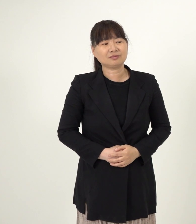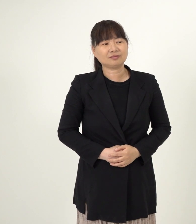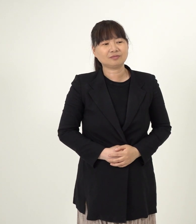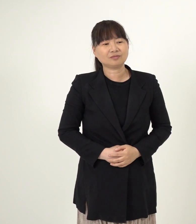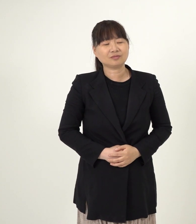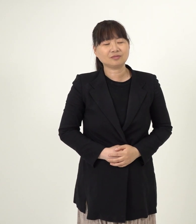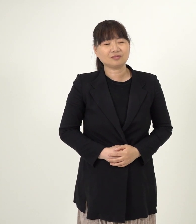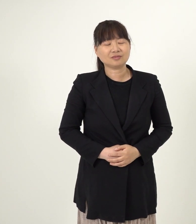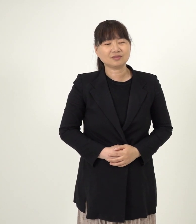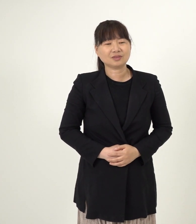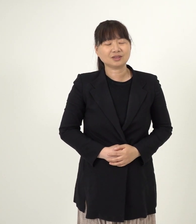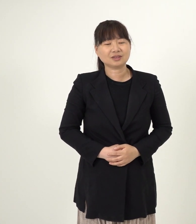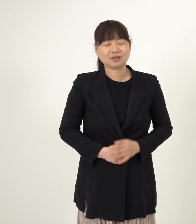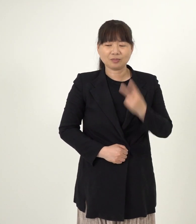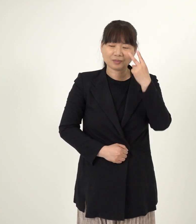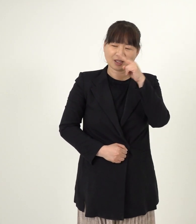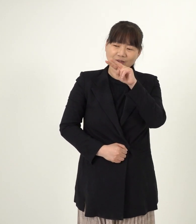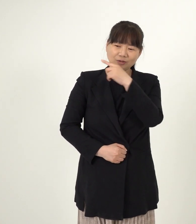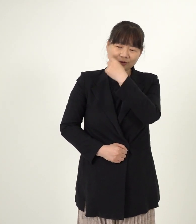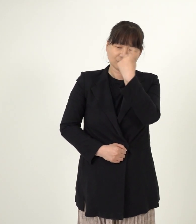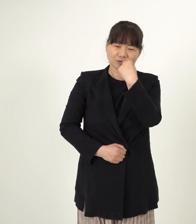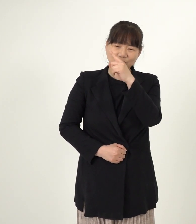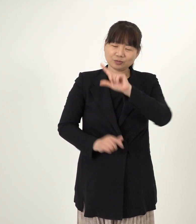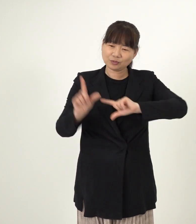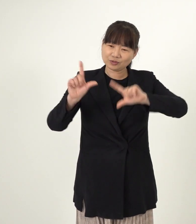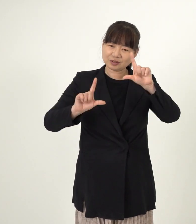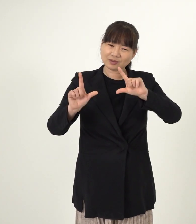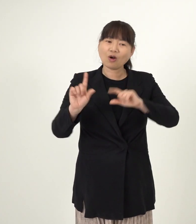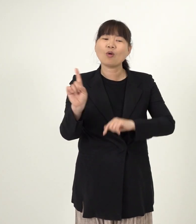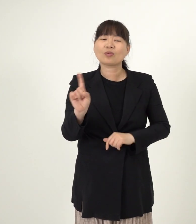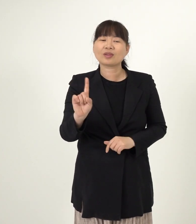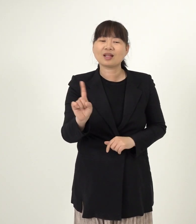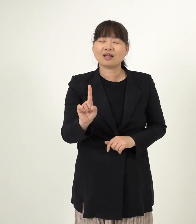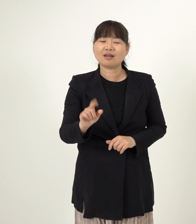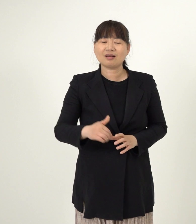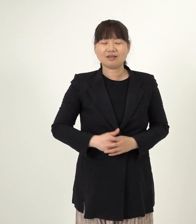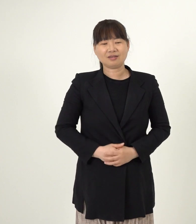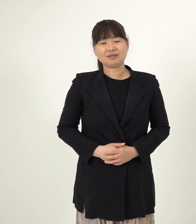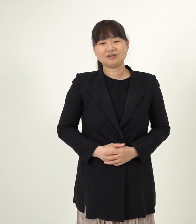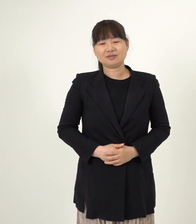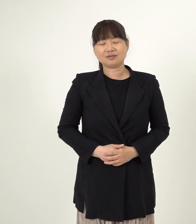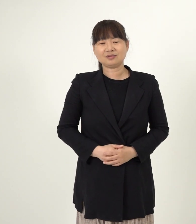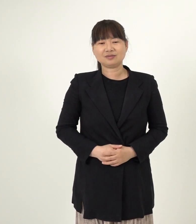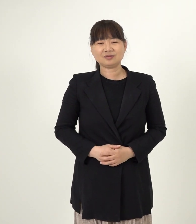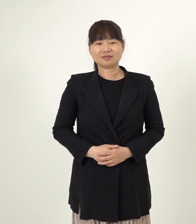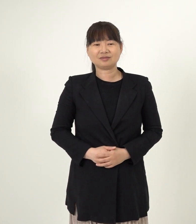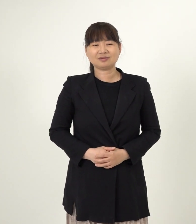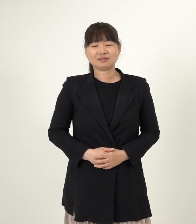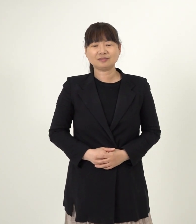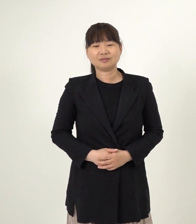근데 그 눈매가 이랬을까요? 그러지 않았을 것 같아요.